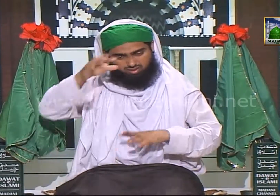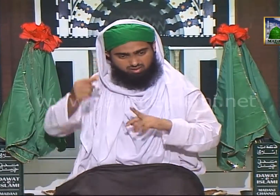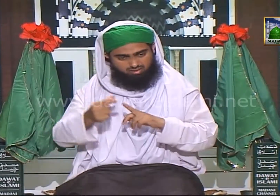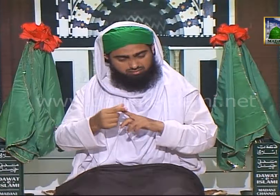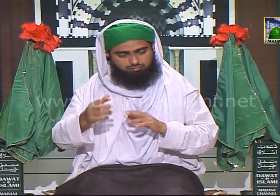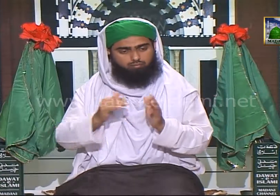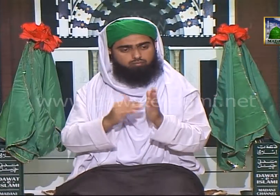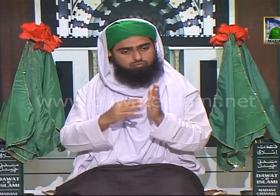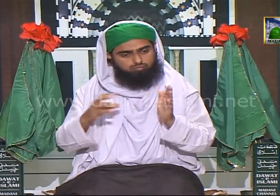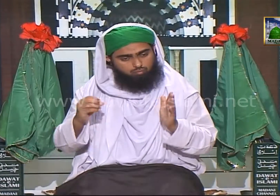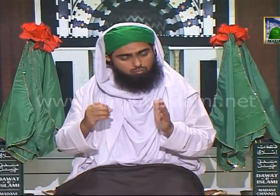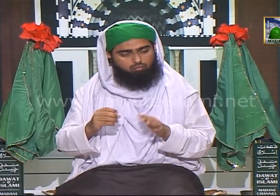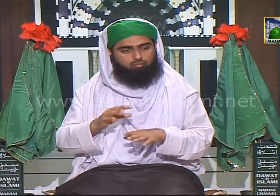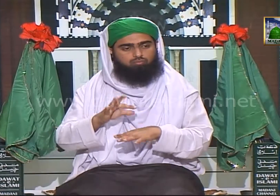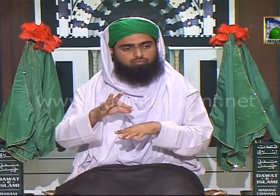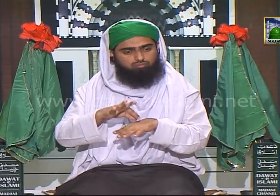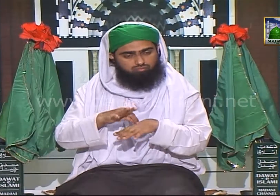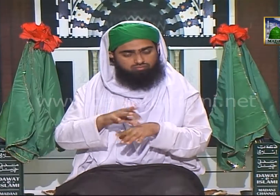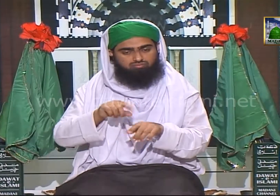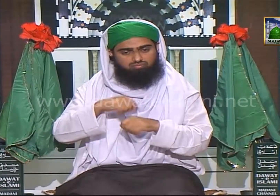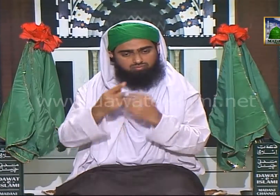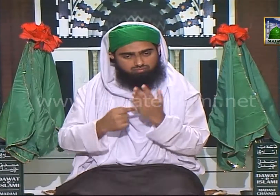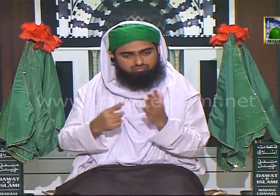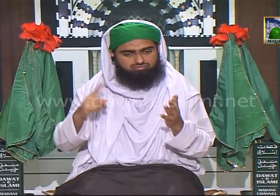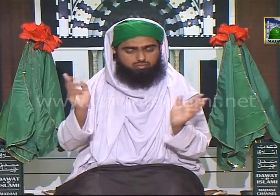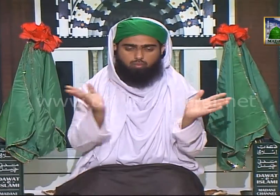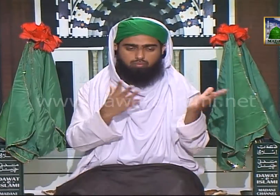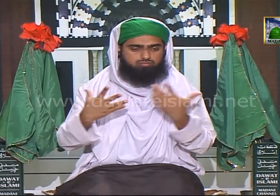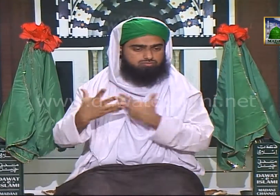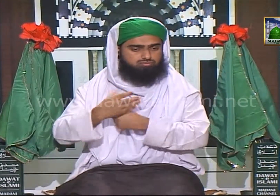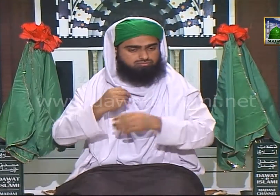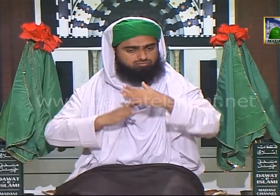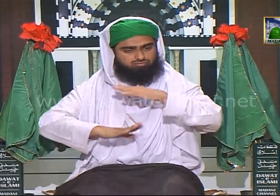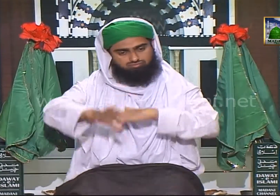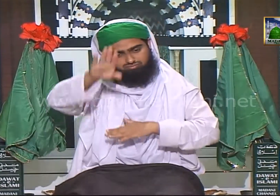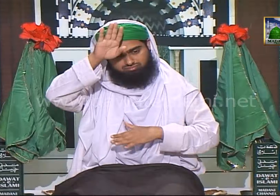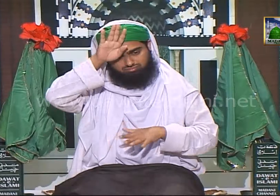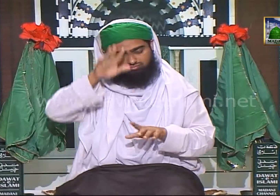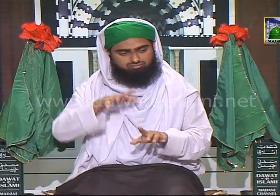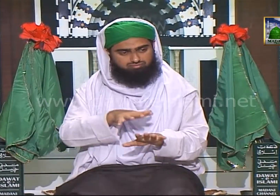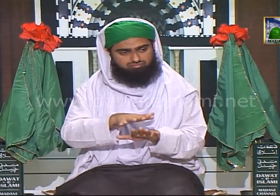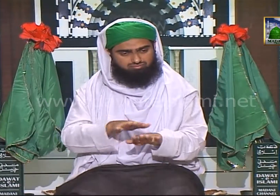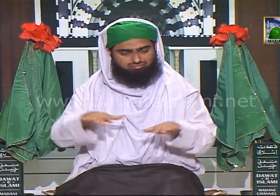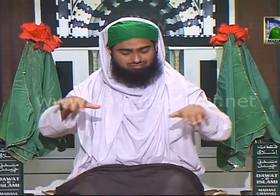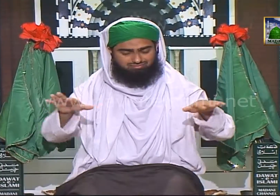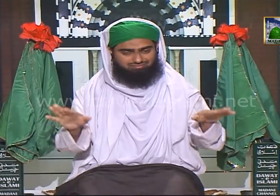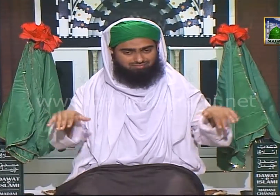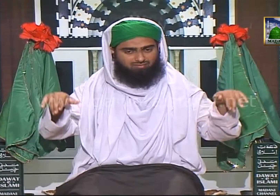درندے سب۔ سلیمان علیہ السلام تخت پر اڑتے ہوئے جا رہے ہیں، ایک طرف انسانی صف ہے بہت بڑی، ایک